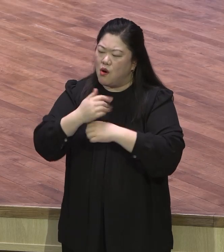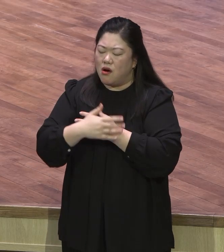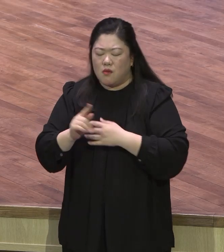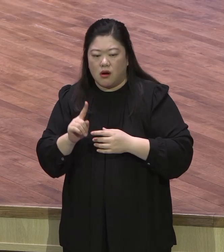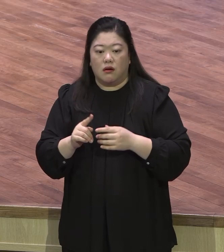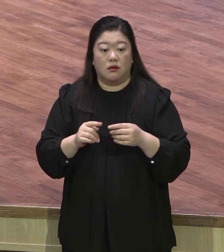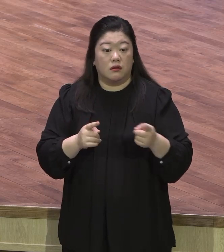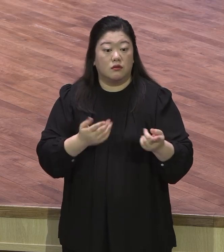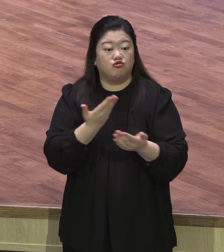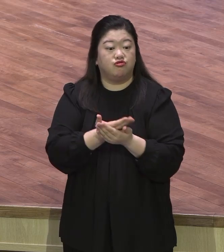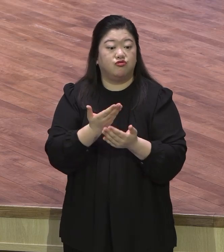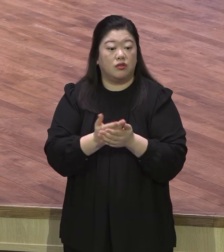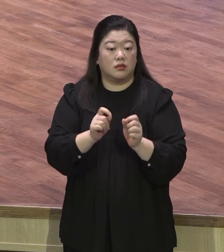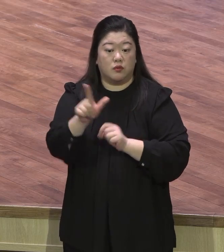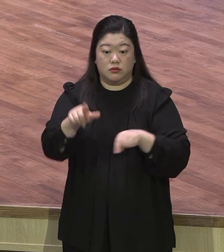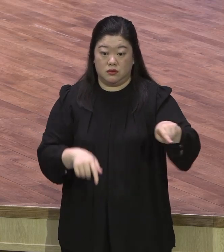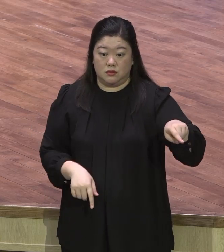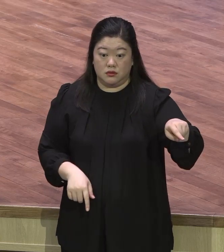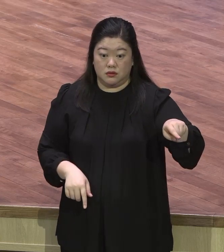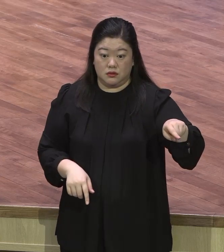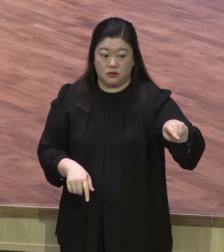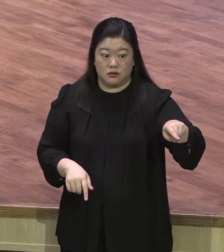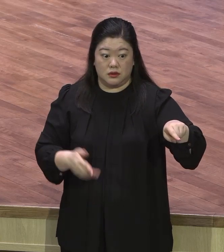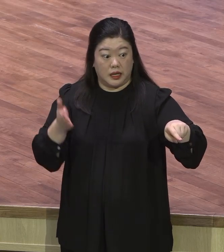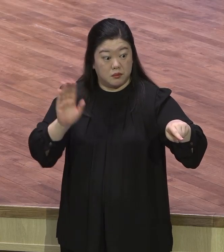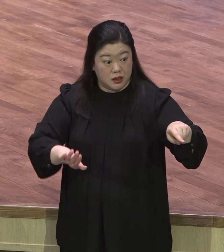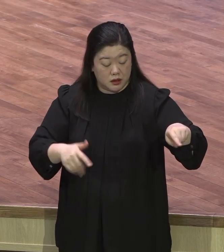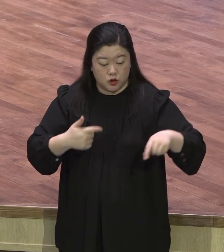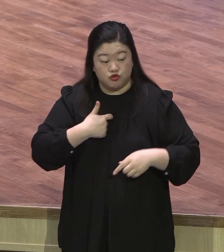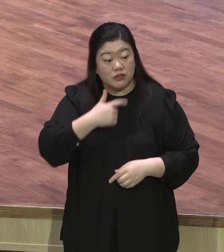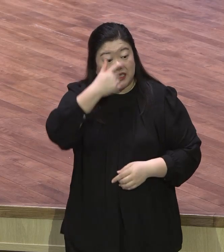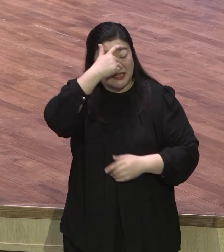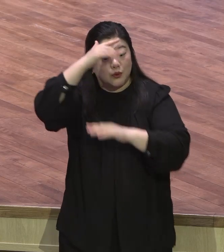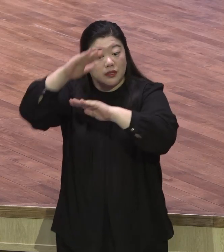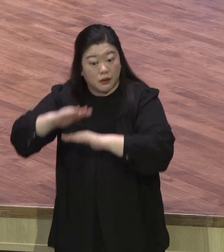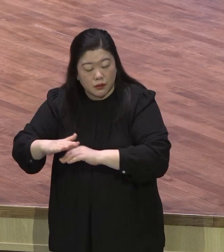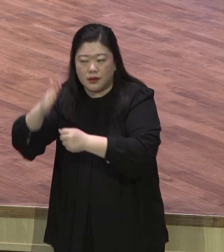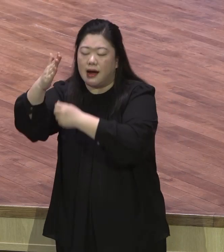우리는 하나님의 뜻의 방향을 맞추는 겁니다